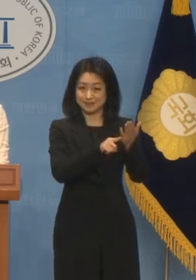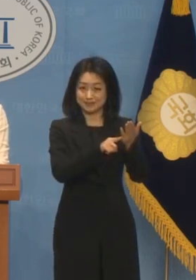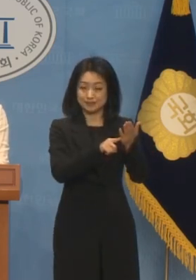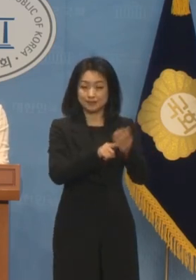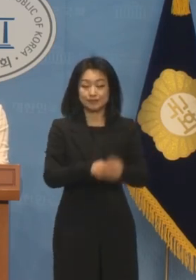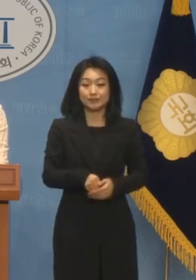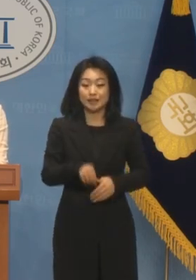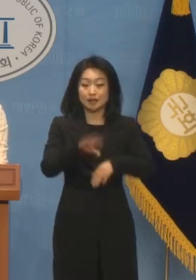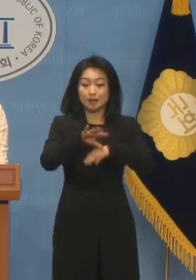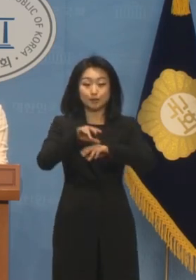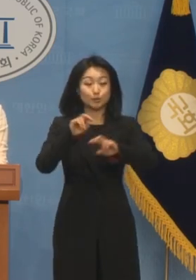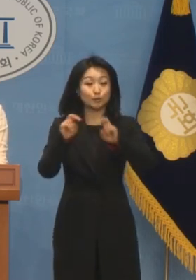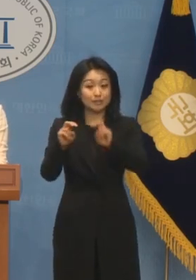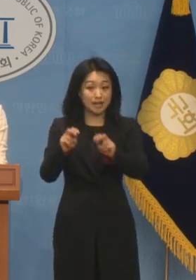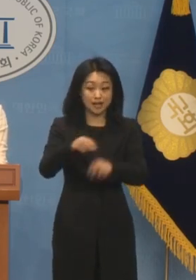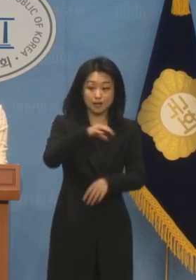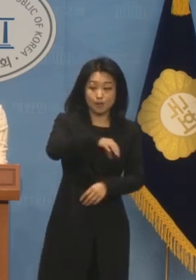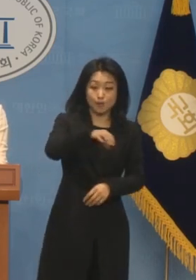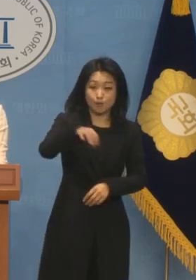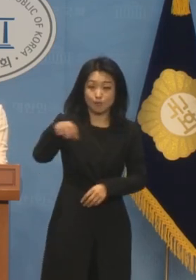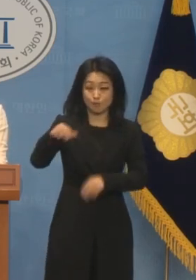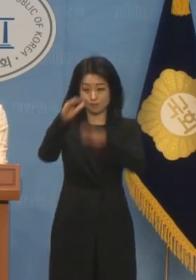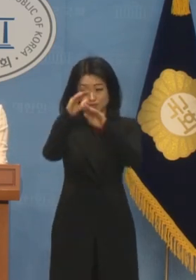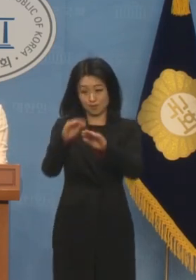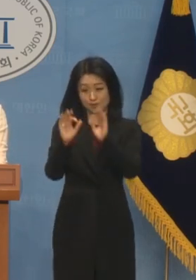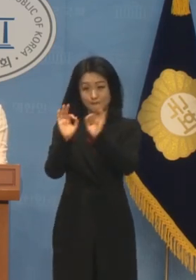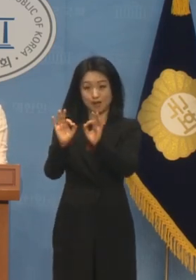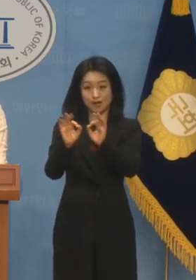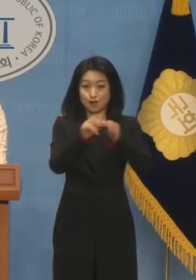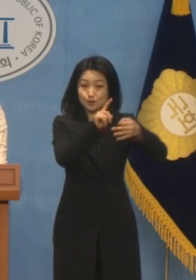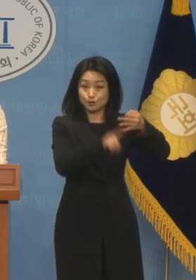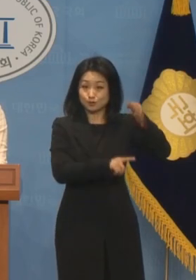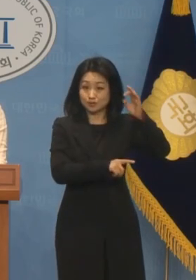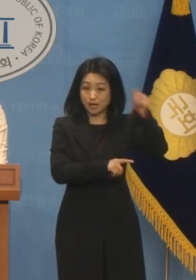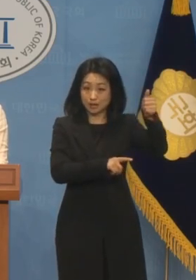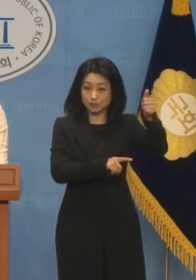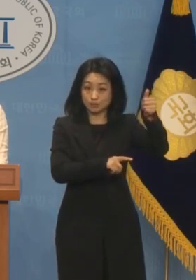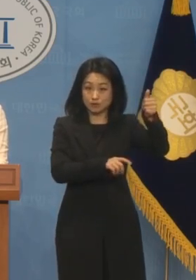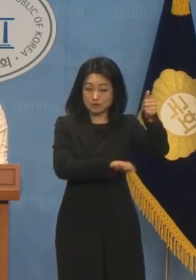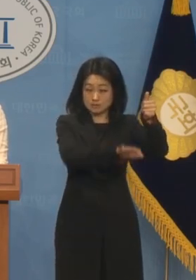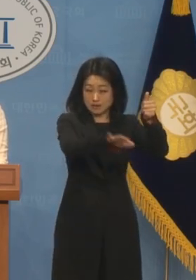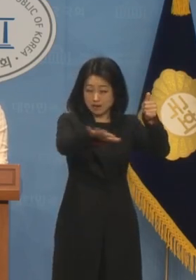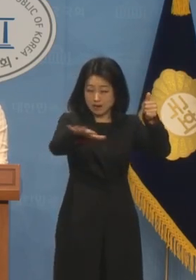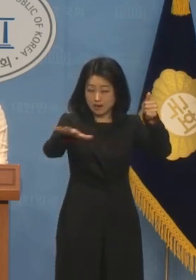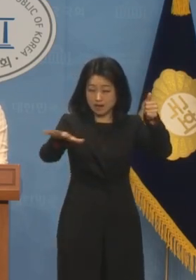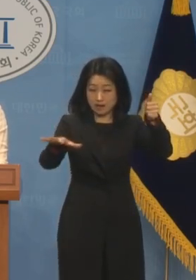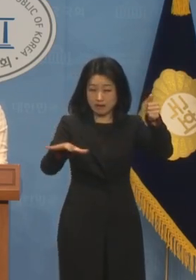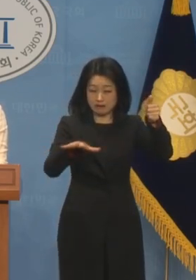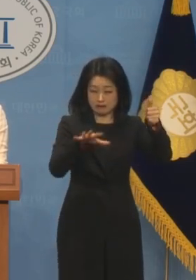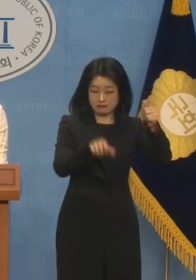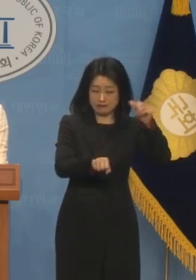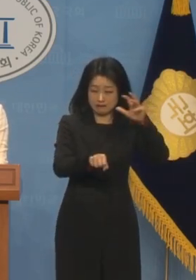지금 방송사들에서 벌어지고 있는 일들에 윤 대통령의 그림자가 어른거립니다.